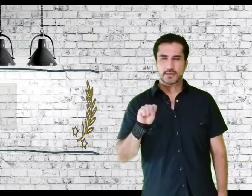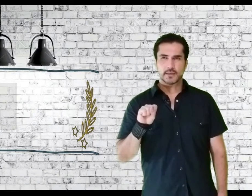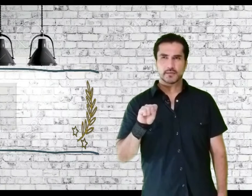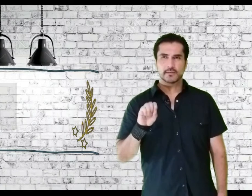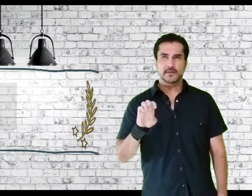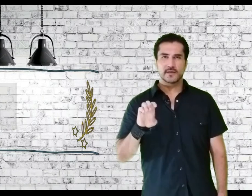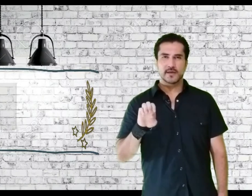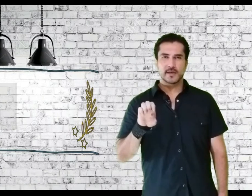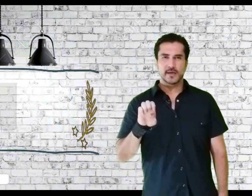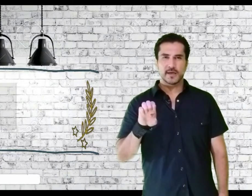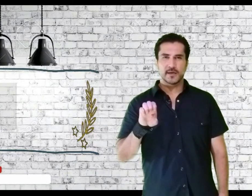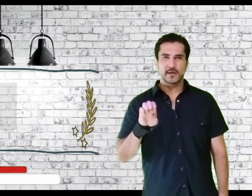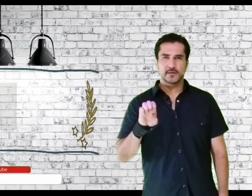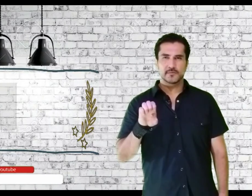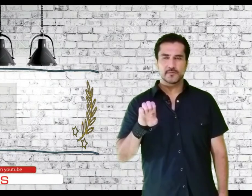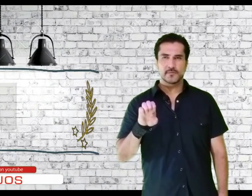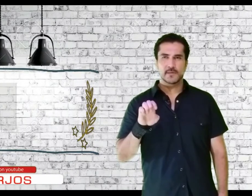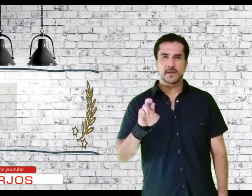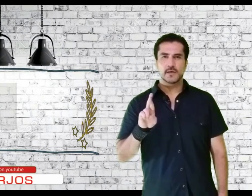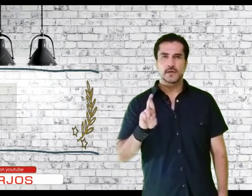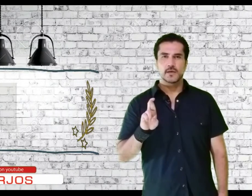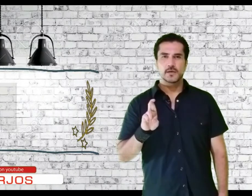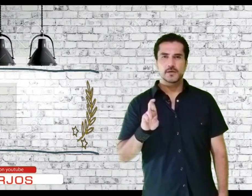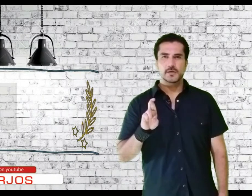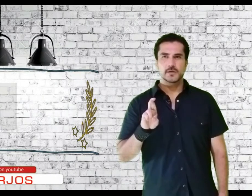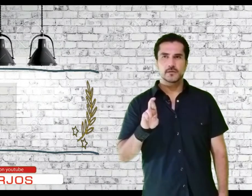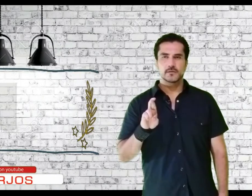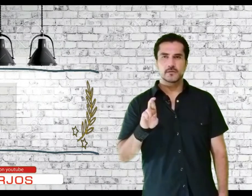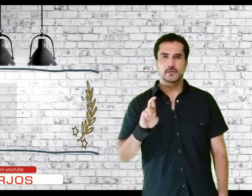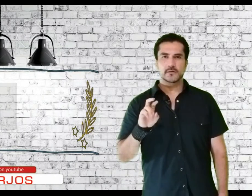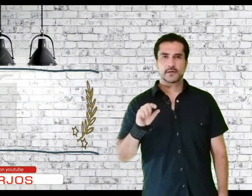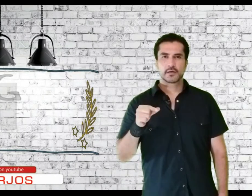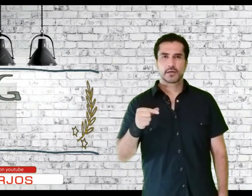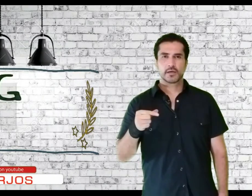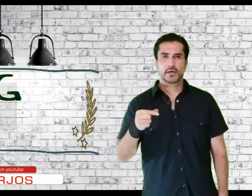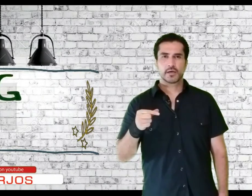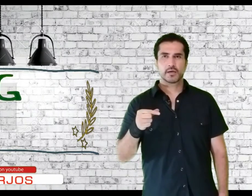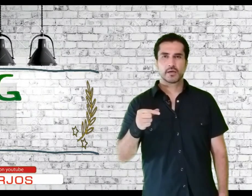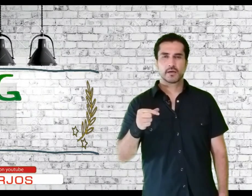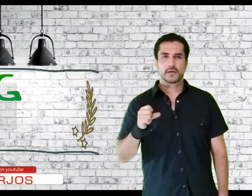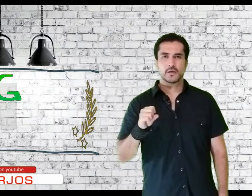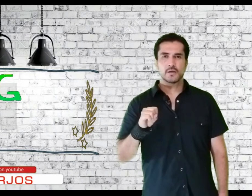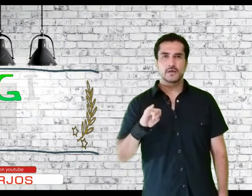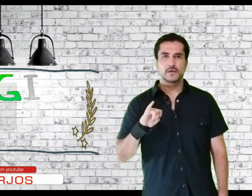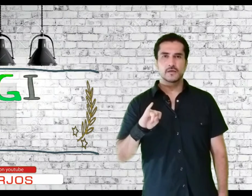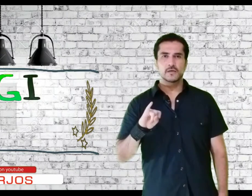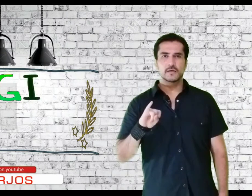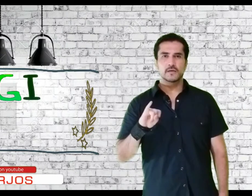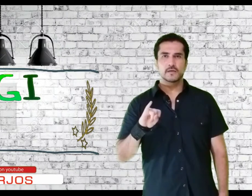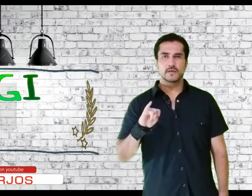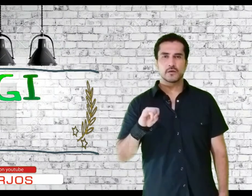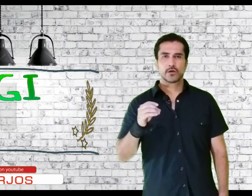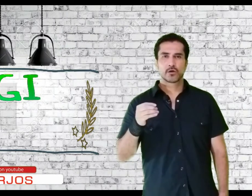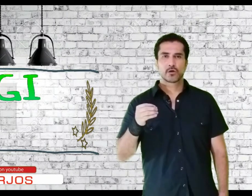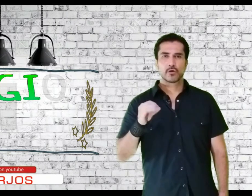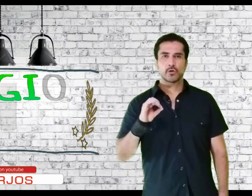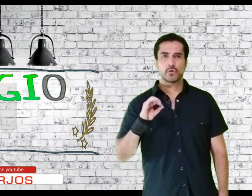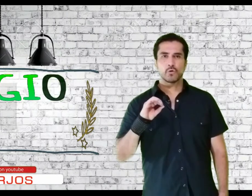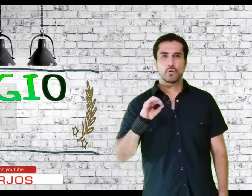S, E, R, G, I,